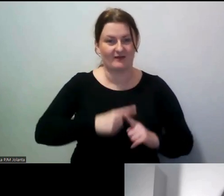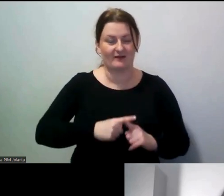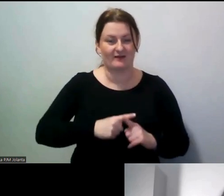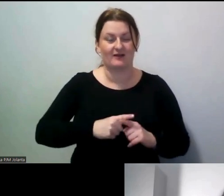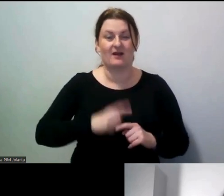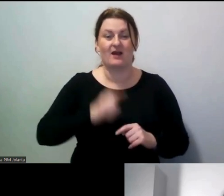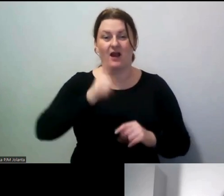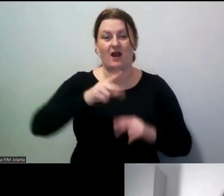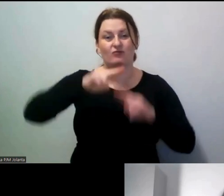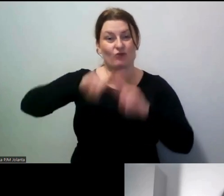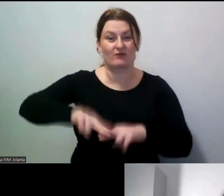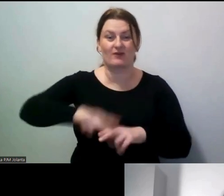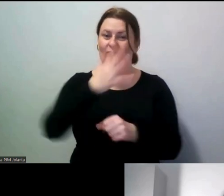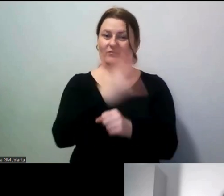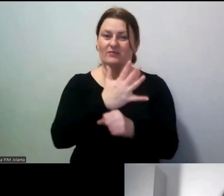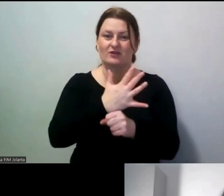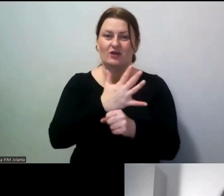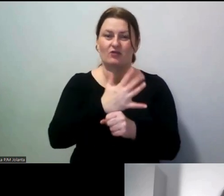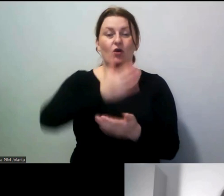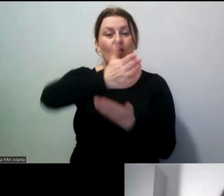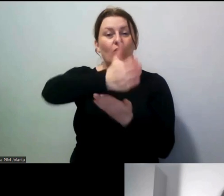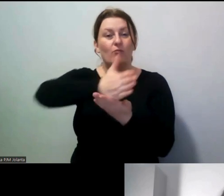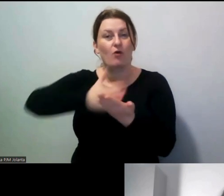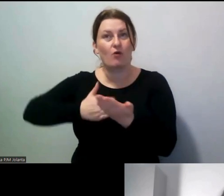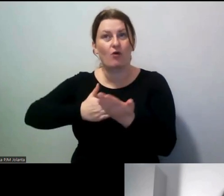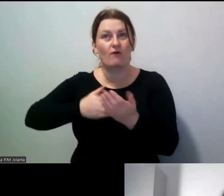a zostało ich 50, więc ponad połowę